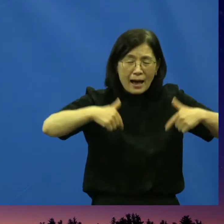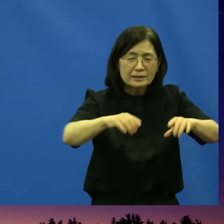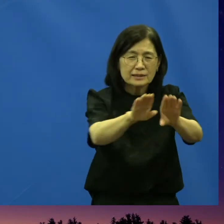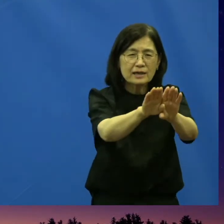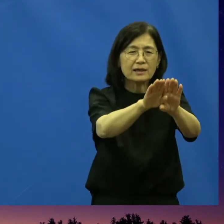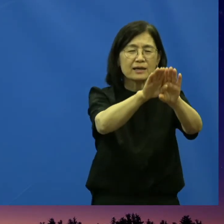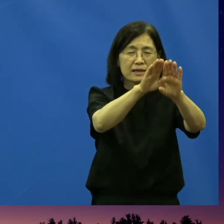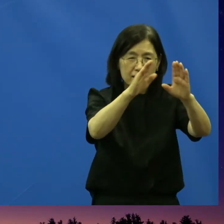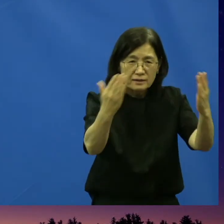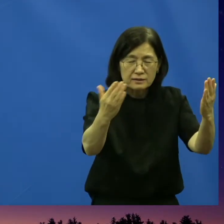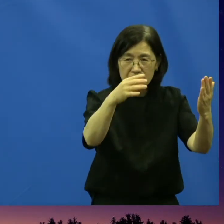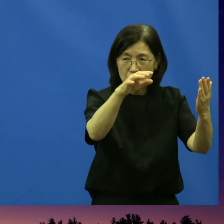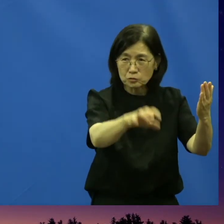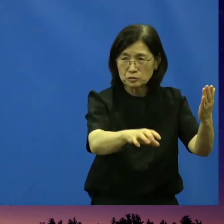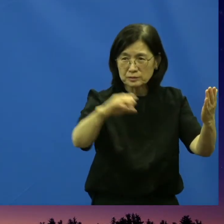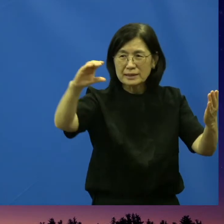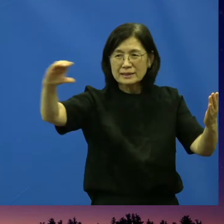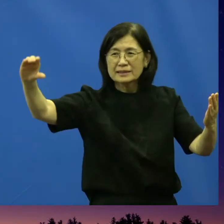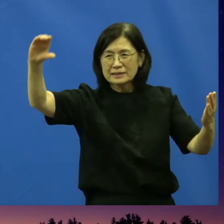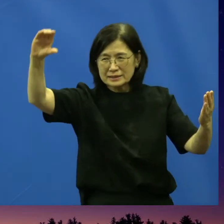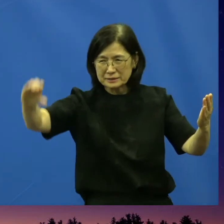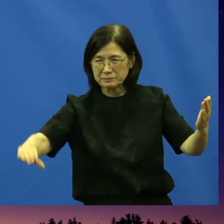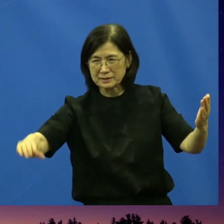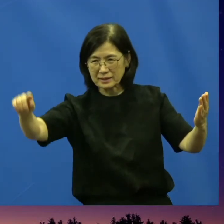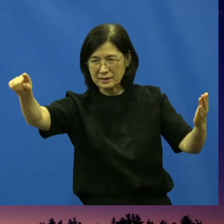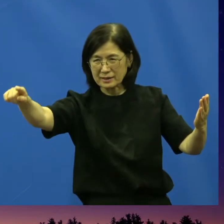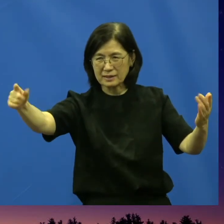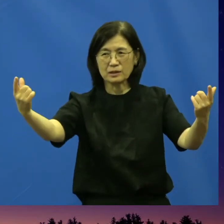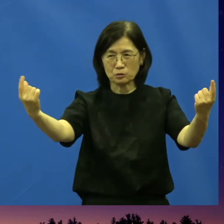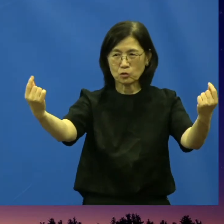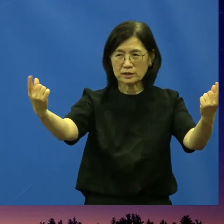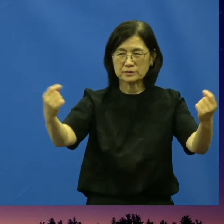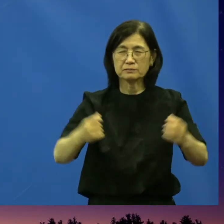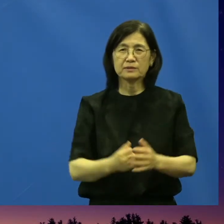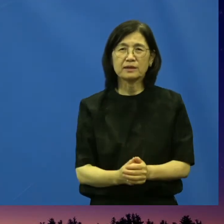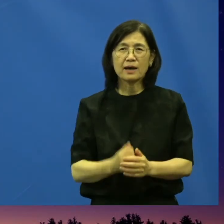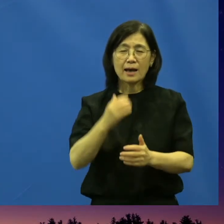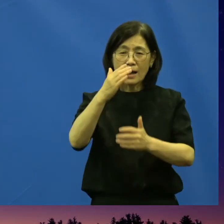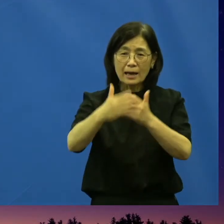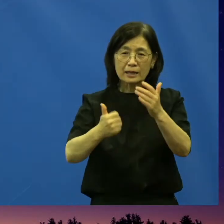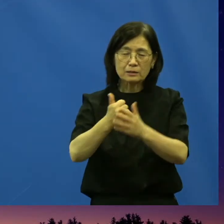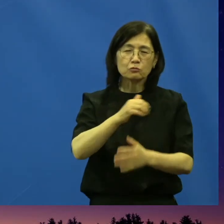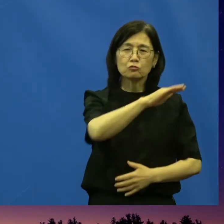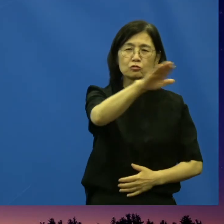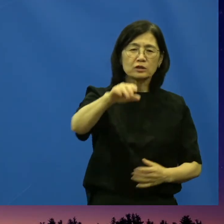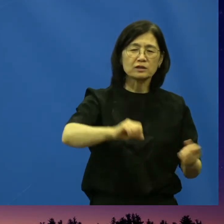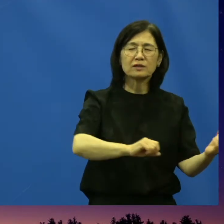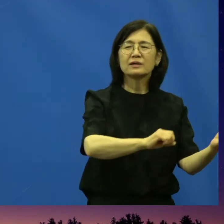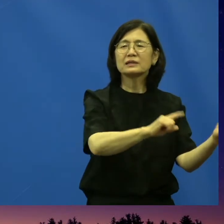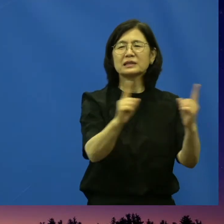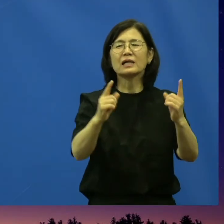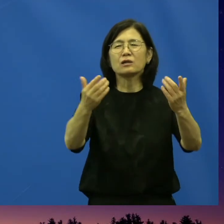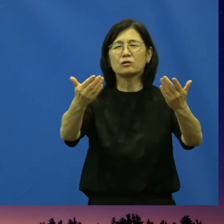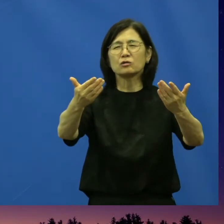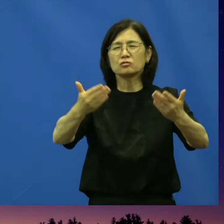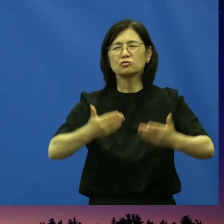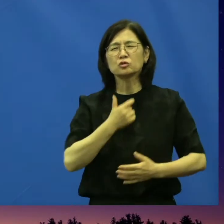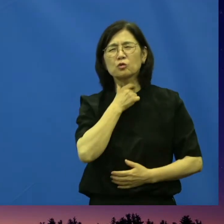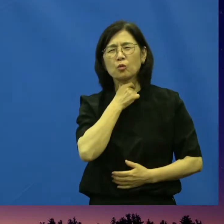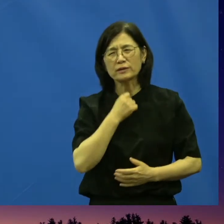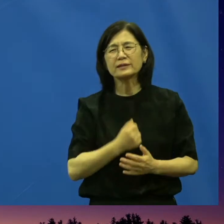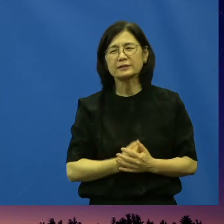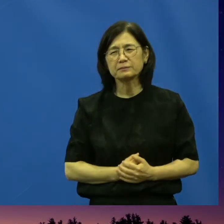우리 앞에 늘 서 있는 겁니다. 하나님은 살려주시고자, 우리를 살려주시고자